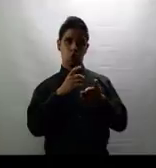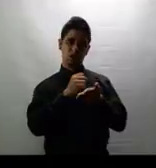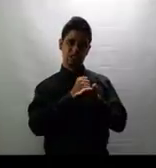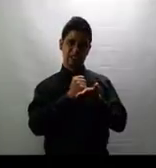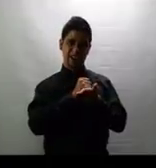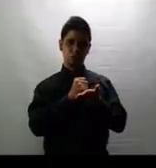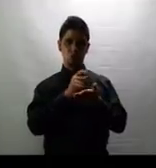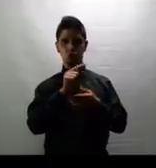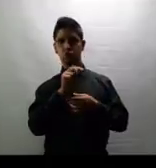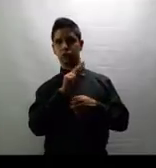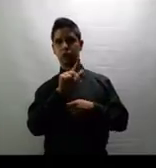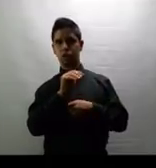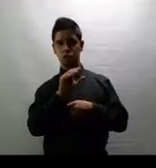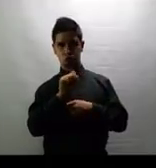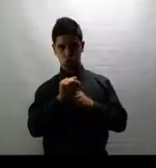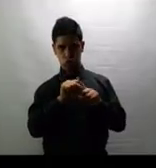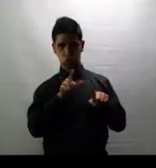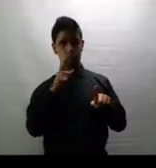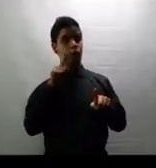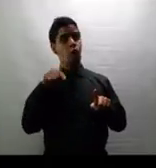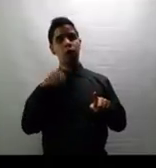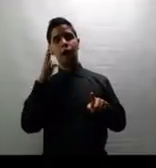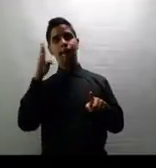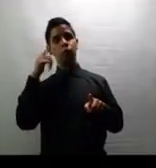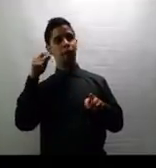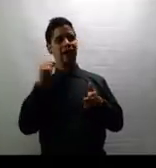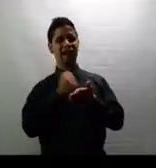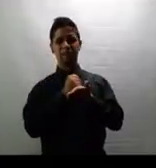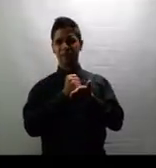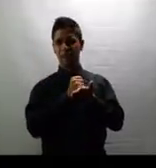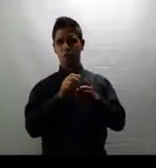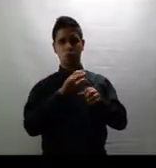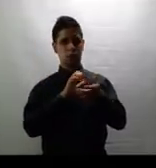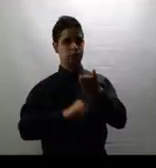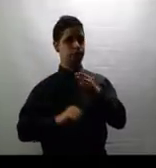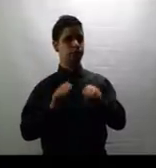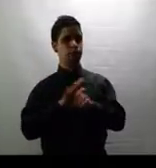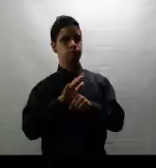se hizo para quitar o completamente esos trazos